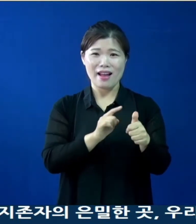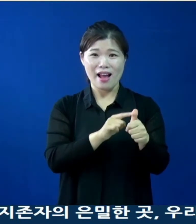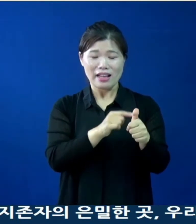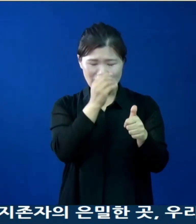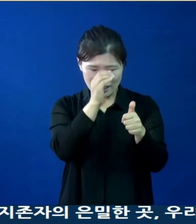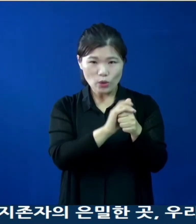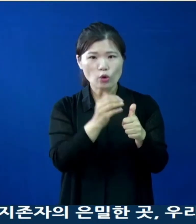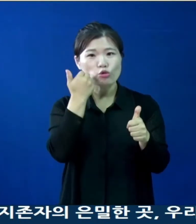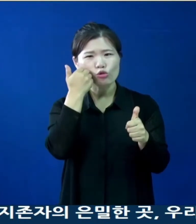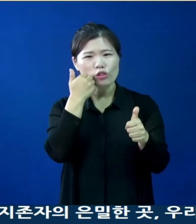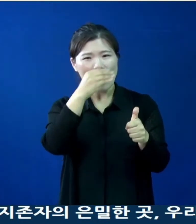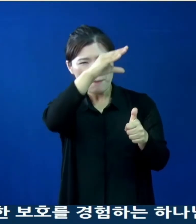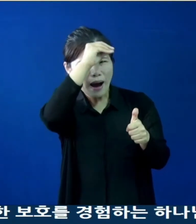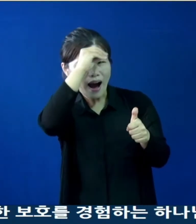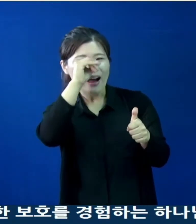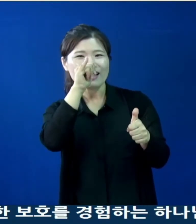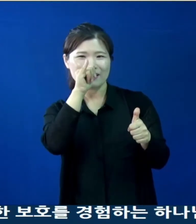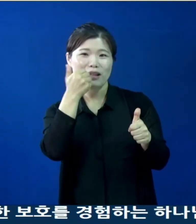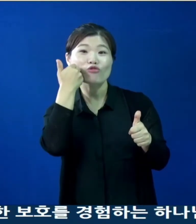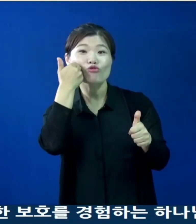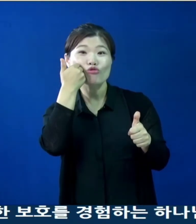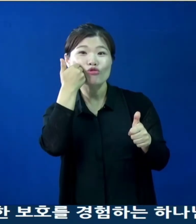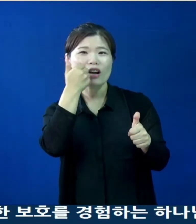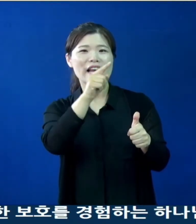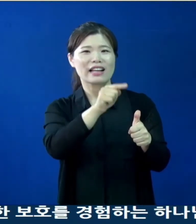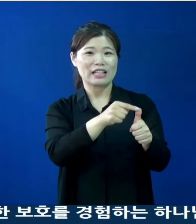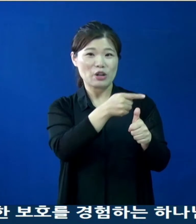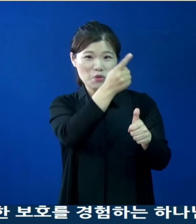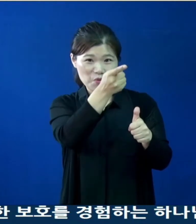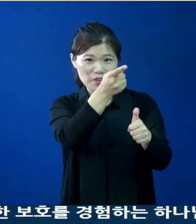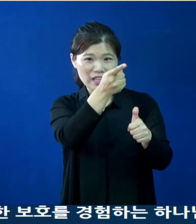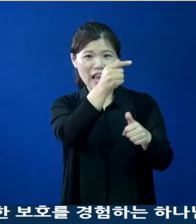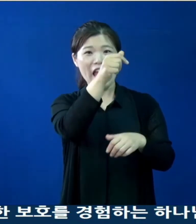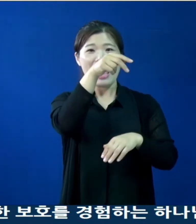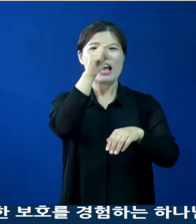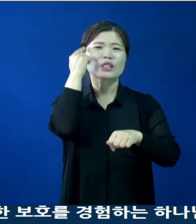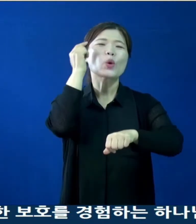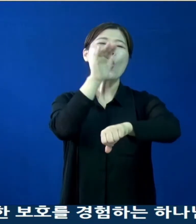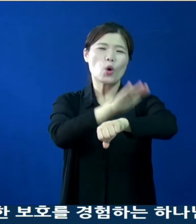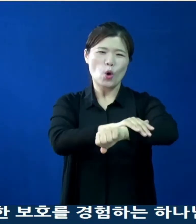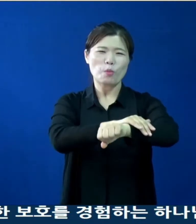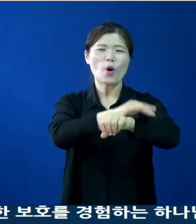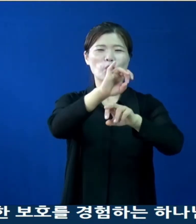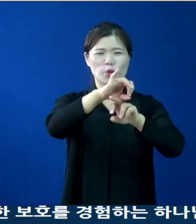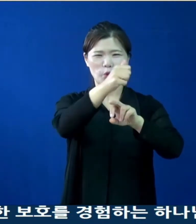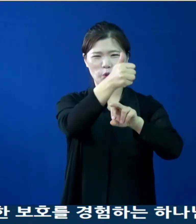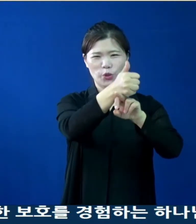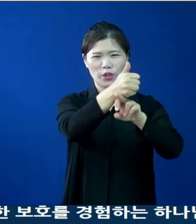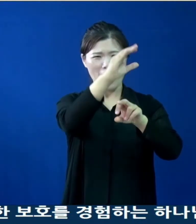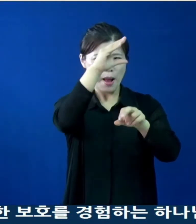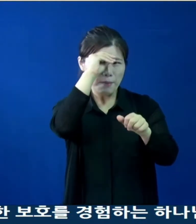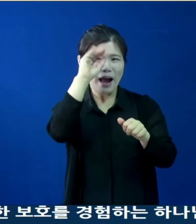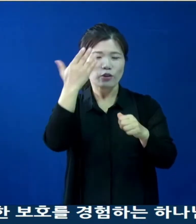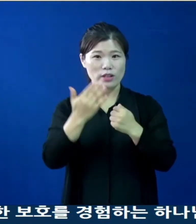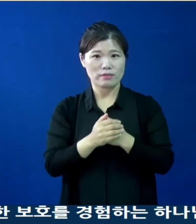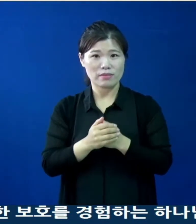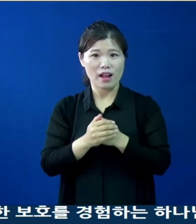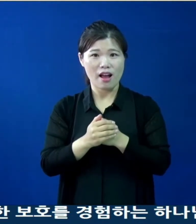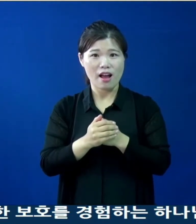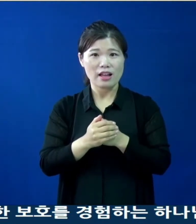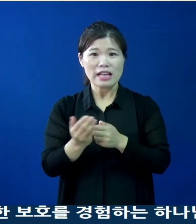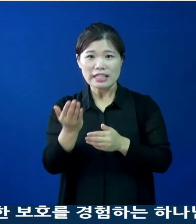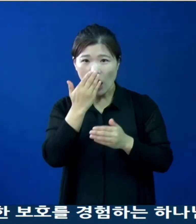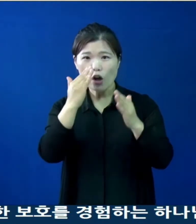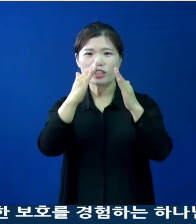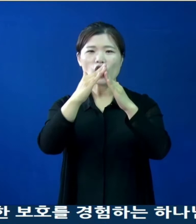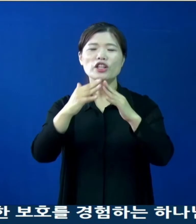겁니다. 그 누군가가 누구냐면 솔로몬이었습니다. 솔로몬이 성전을 건축하고 열왕기상